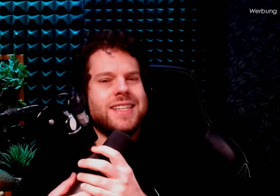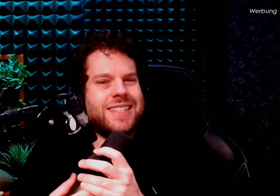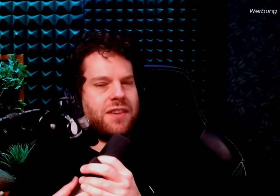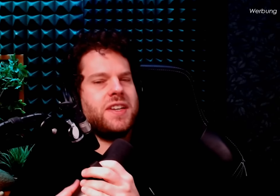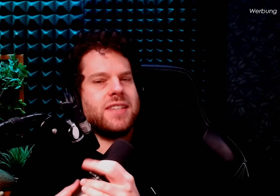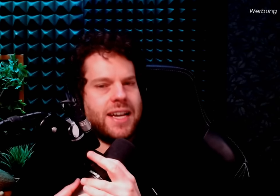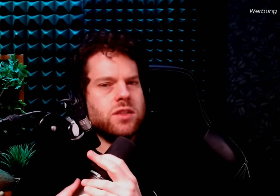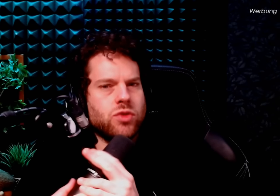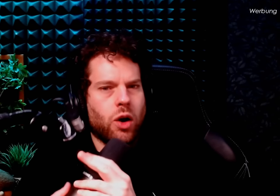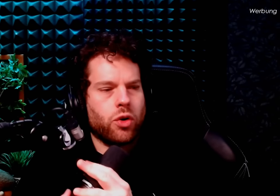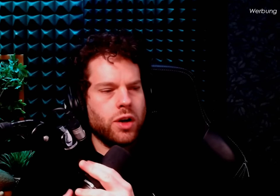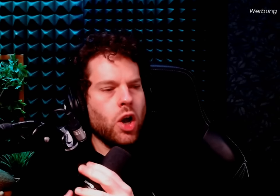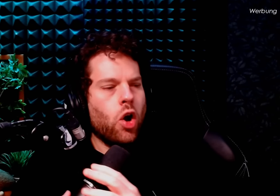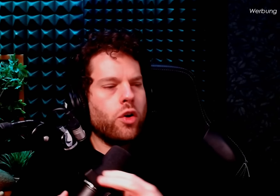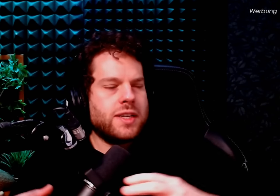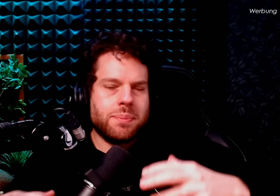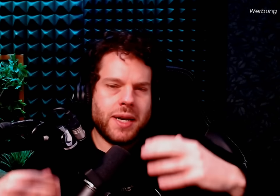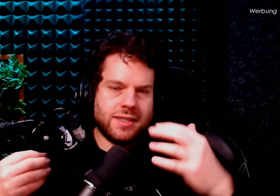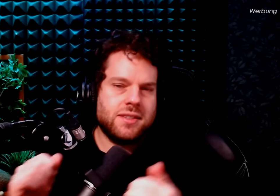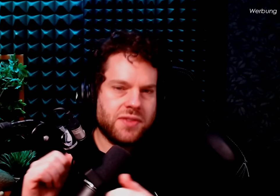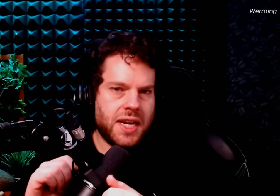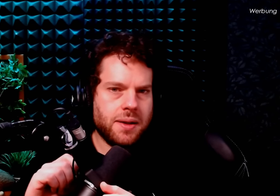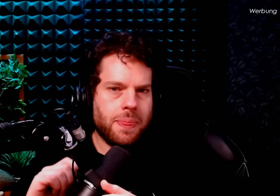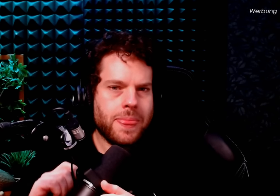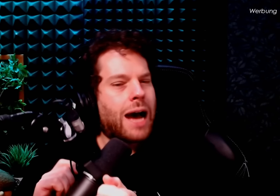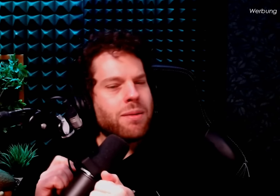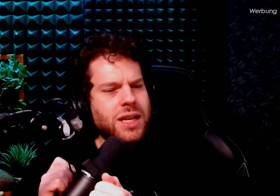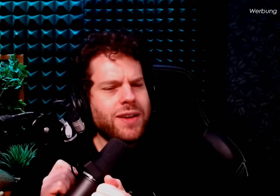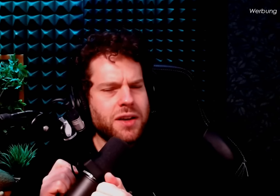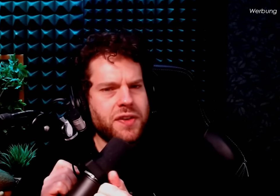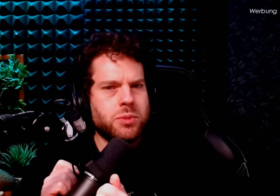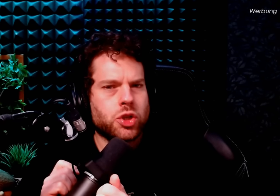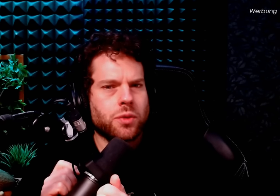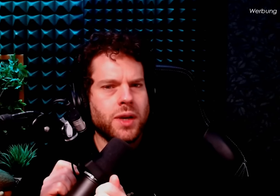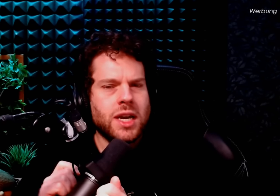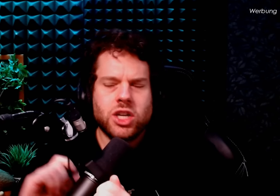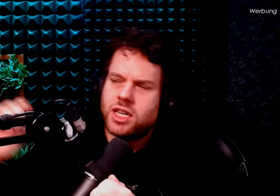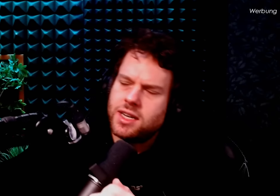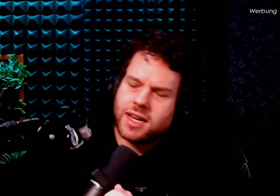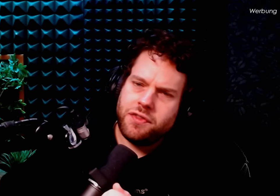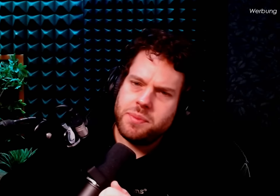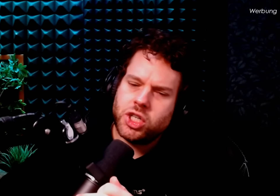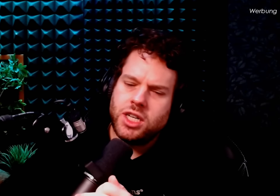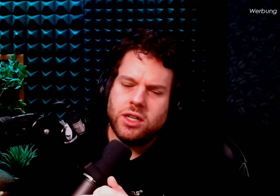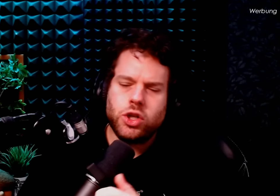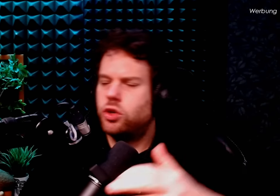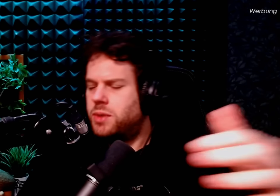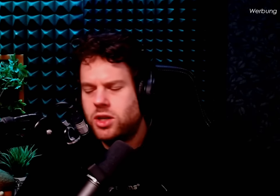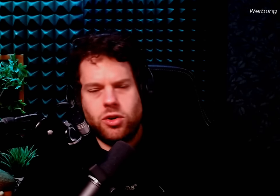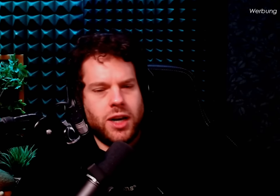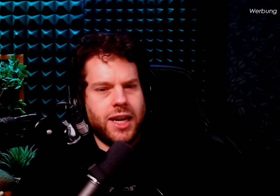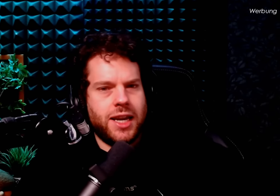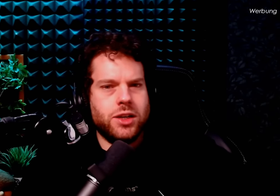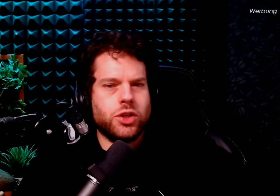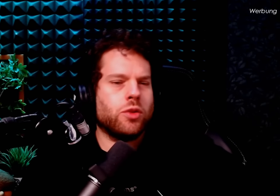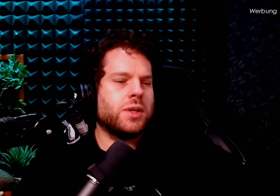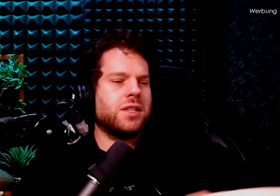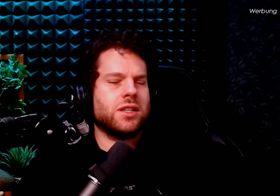Welt des Kaffees einzutauchen. Und ich sage mal, es ist ein Weg, aber mittlerweile gefällt es mir schon. Ich stand an einer Kaffeemaschine, schön mit den Kollegen, schön ein bisschen